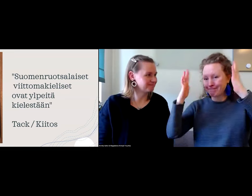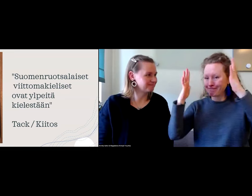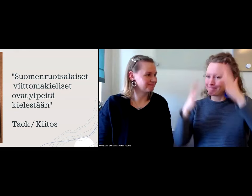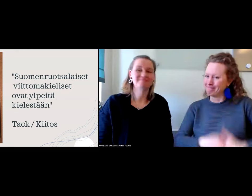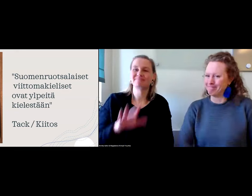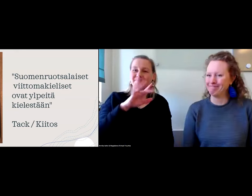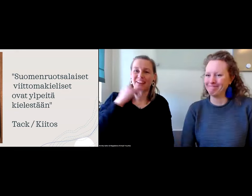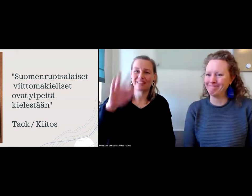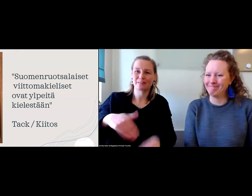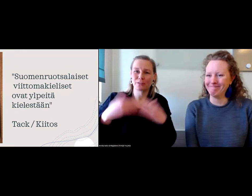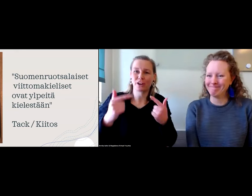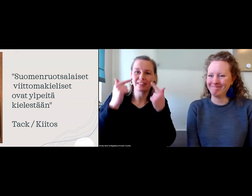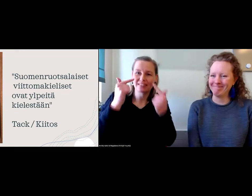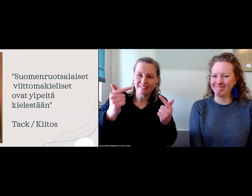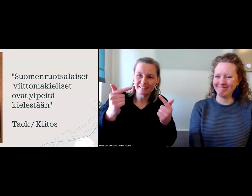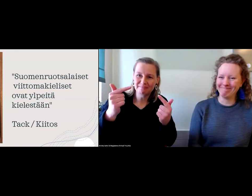hyvää viittomakielten päivää.